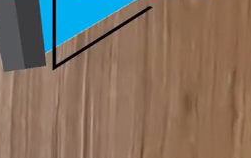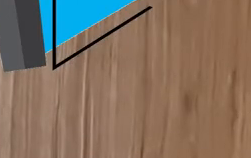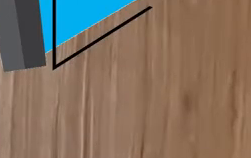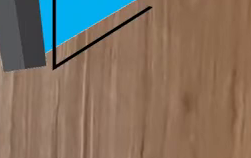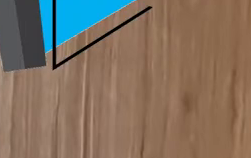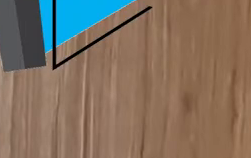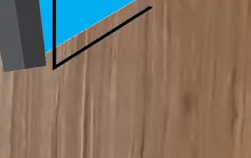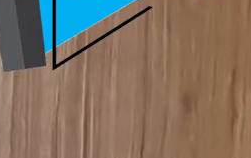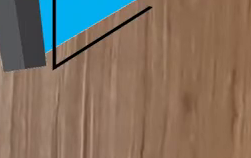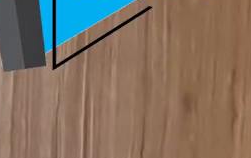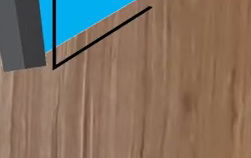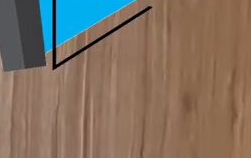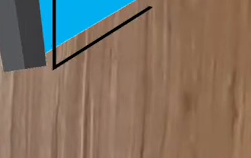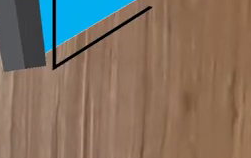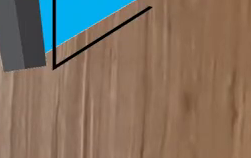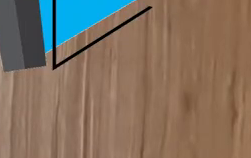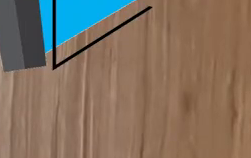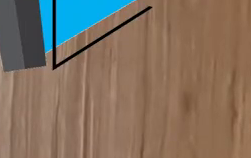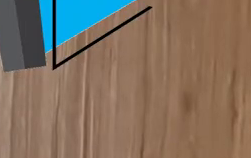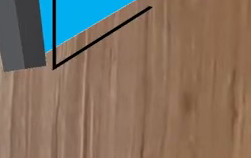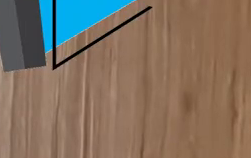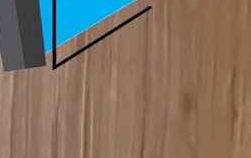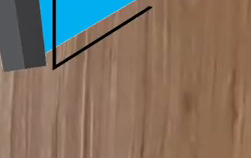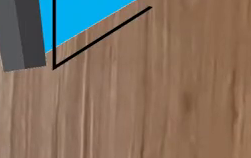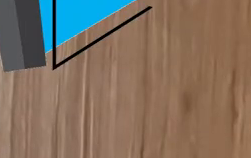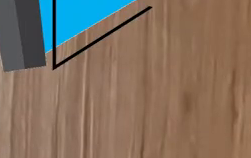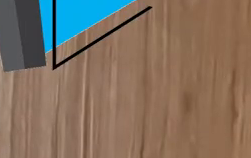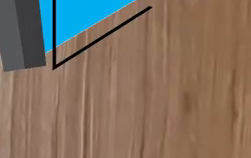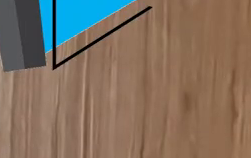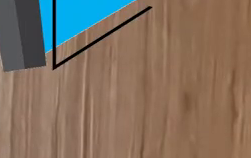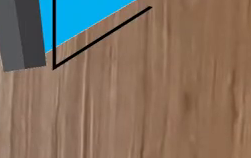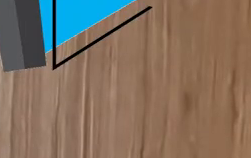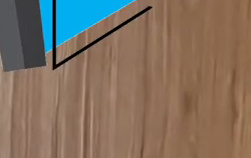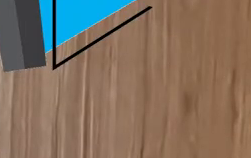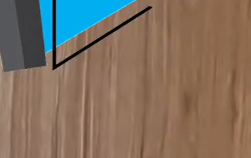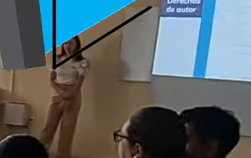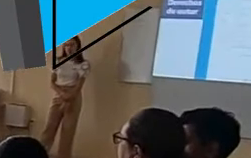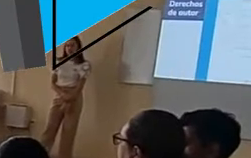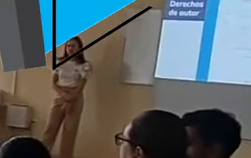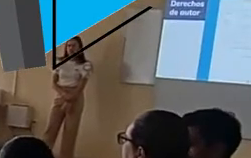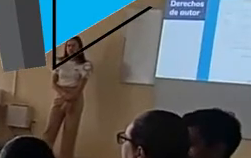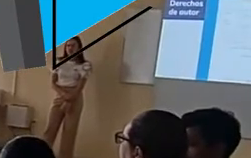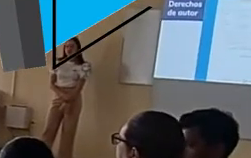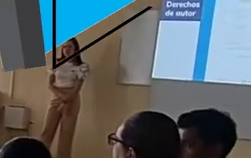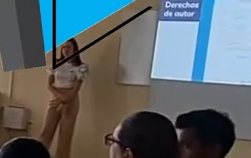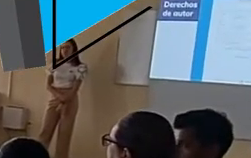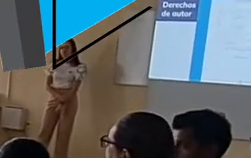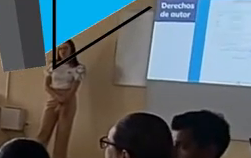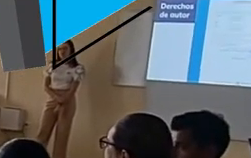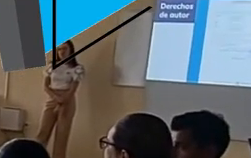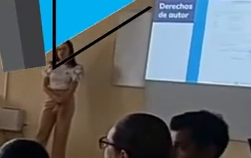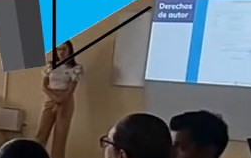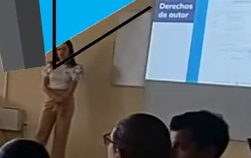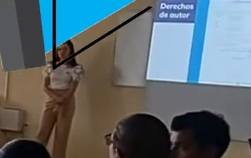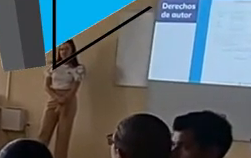Innovatec en su etapa regional. Estos muchachos y estos equipos lograron pasar ya una